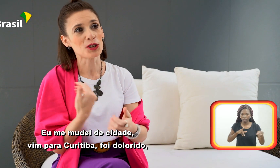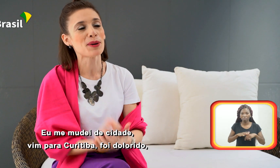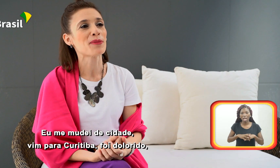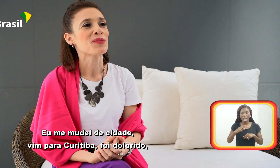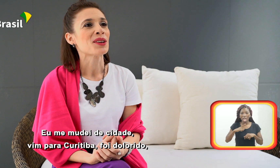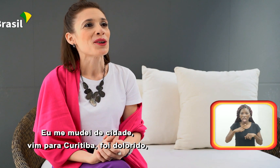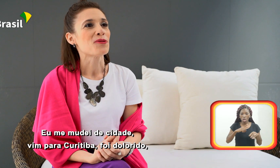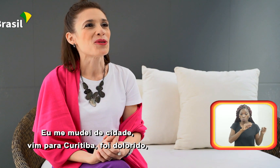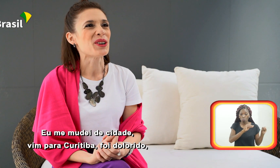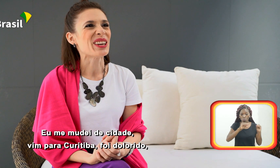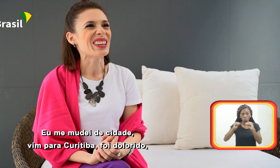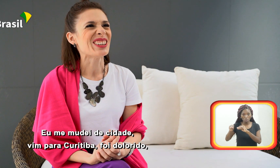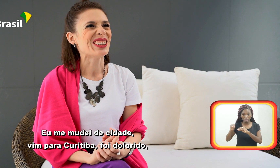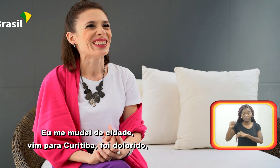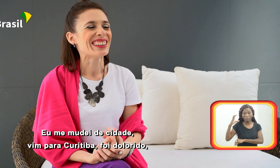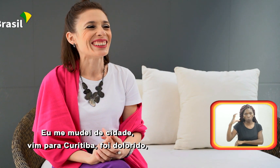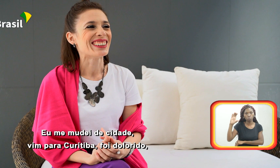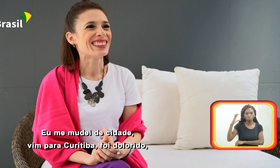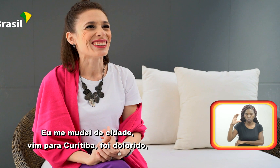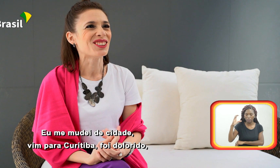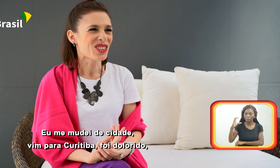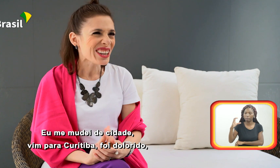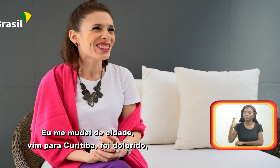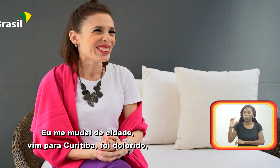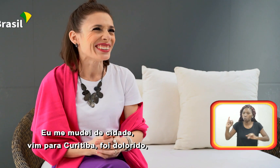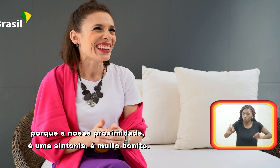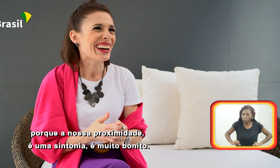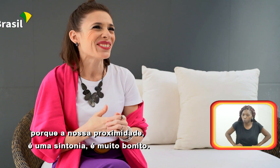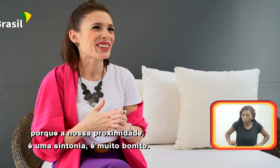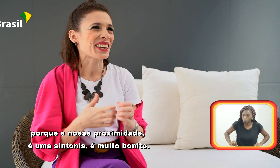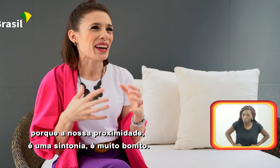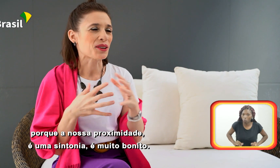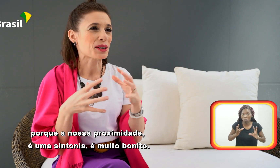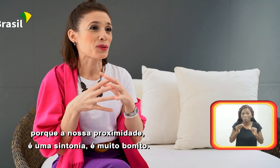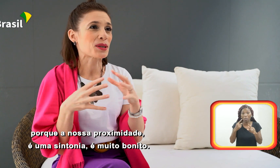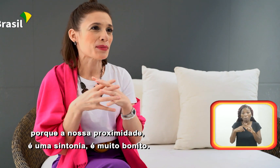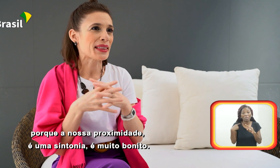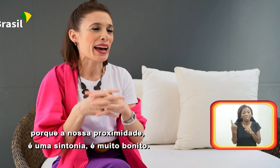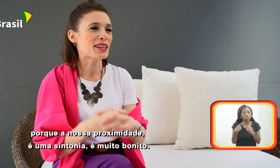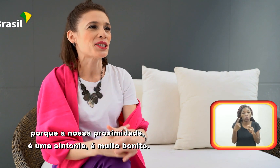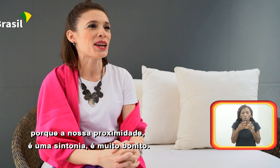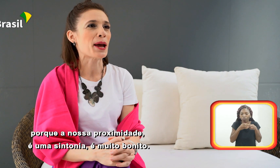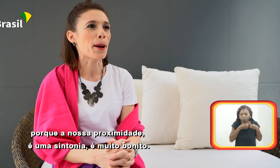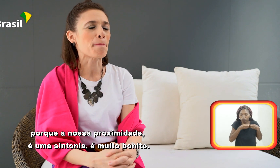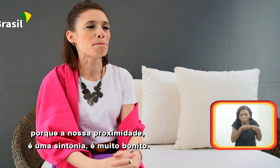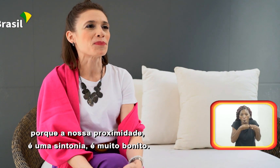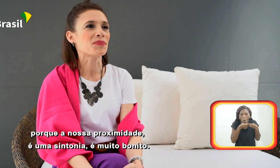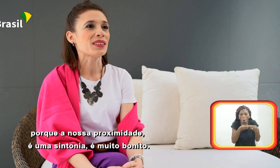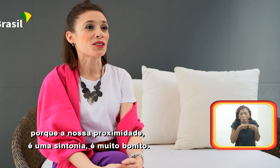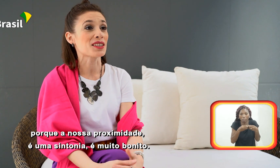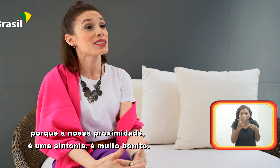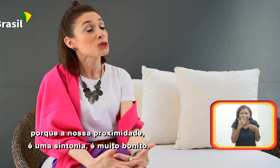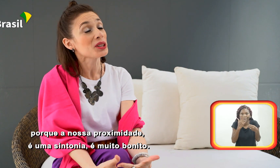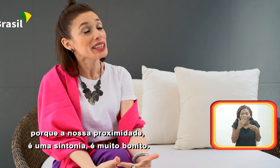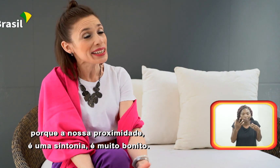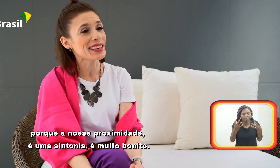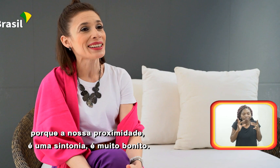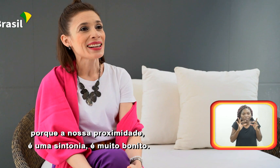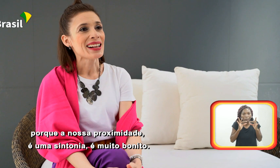Curitiba. Foi dolorido, né? Porque a nossa proximidade e a nossa sintonia